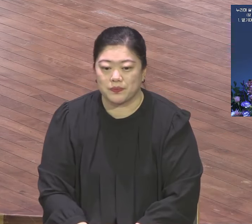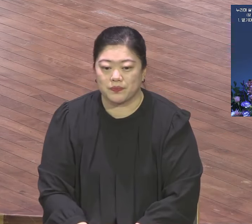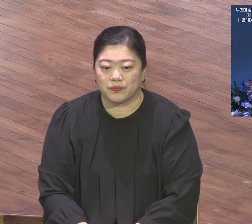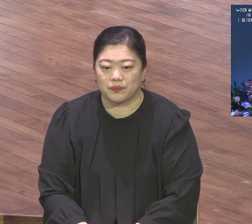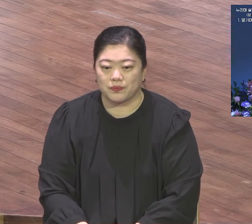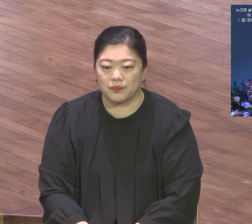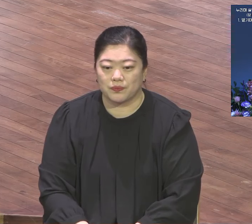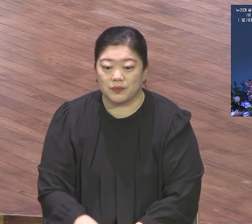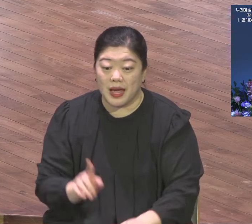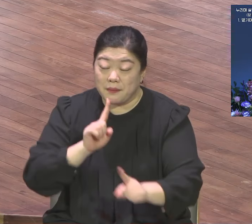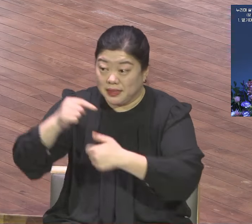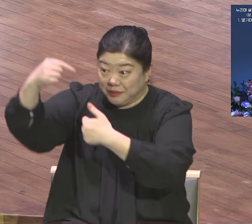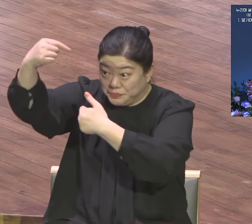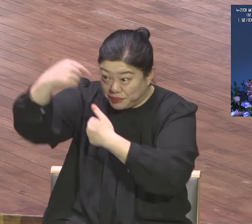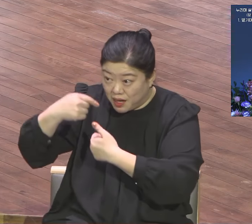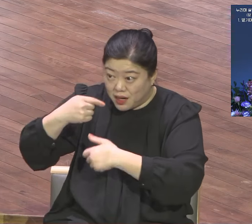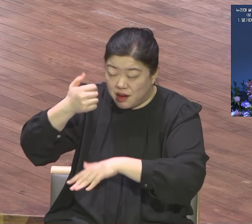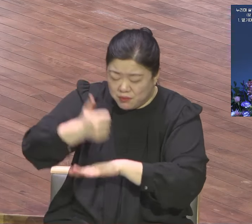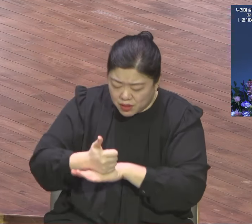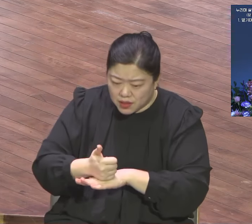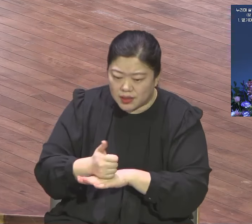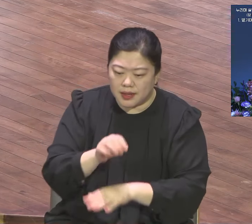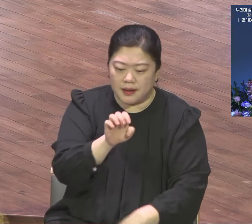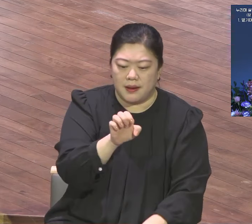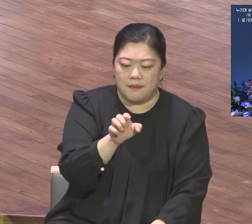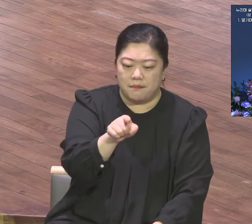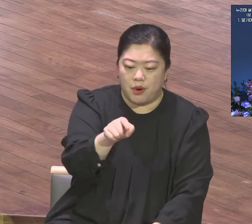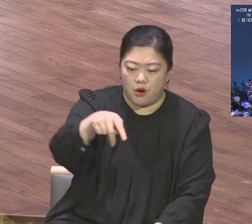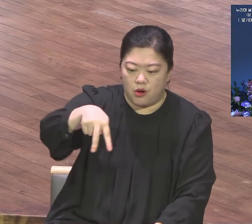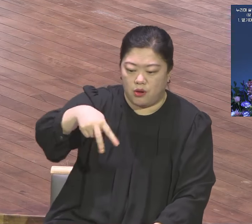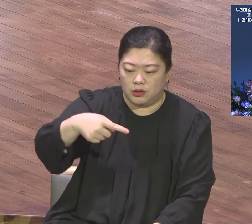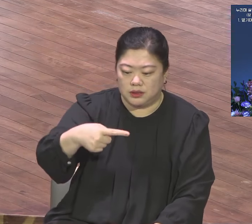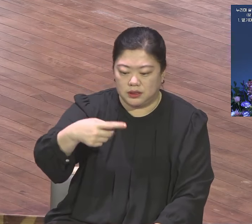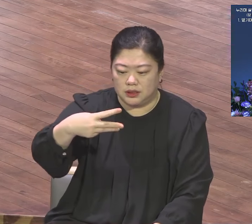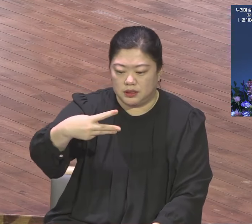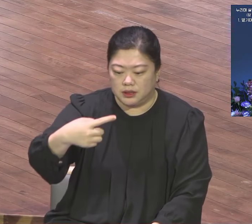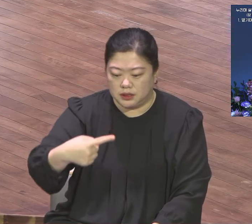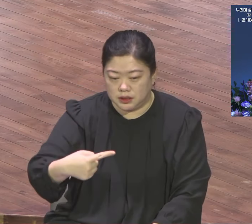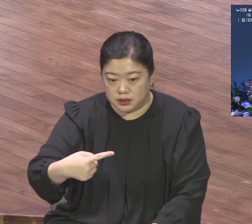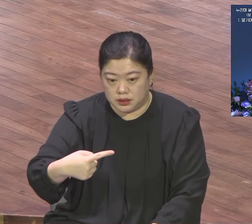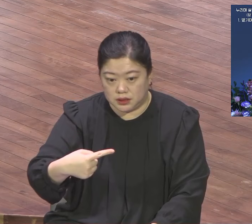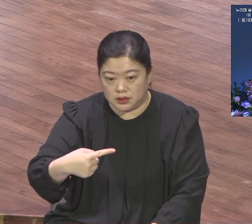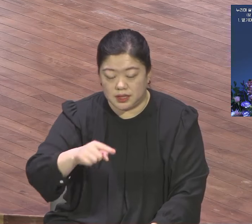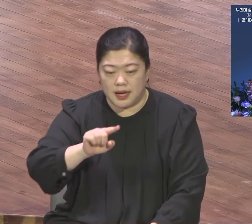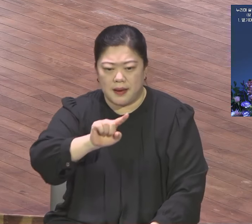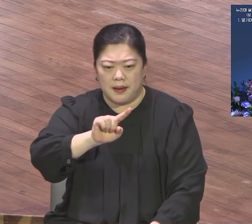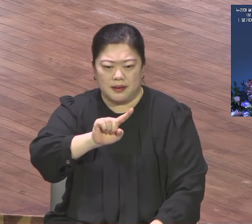무브가 되어서 활동하니까 영교의 아름다운 이 영적 자산,